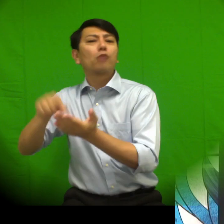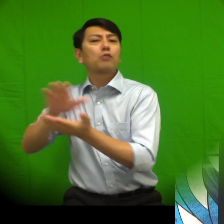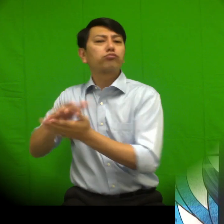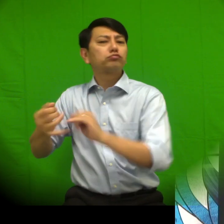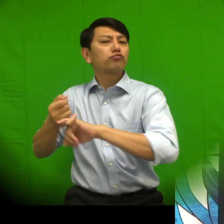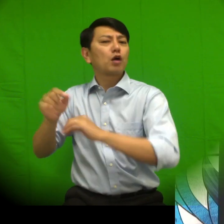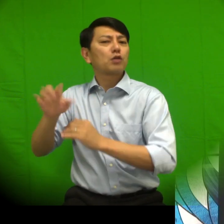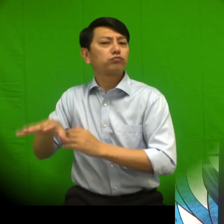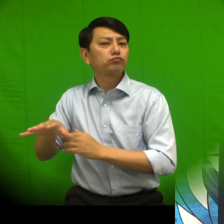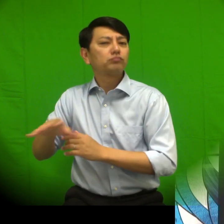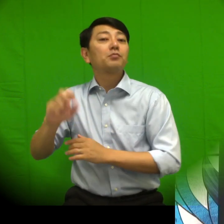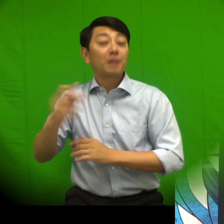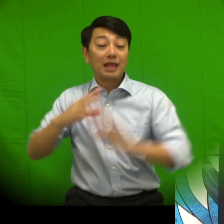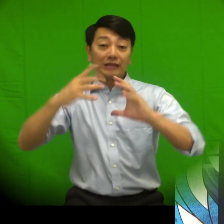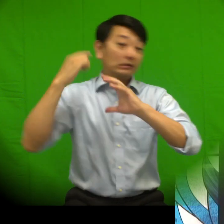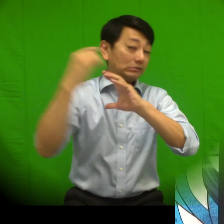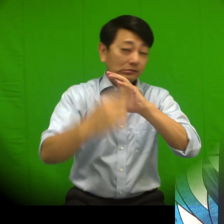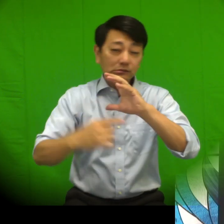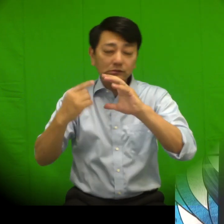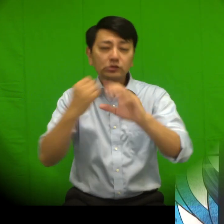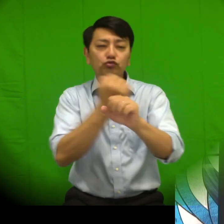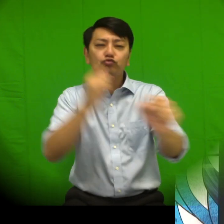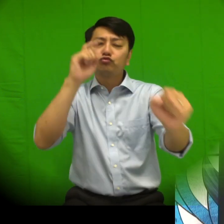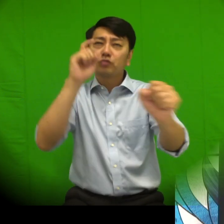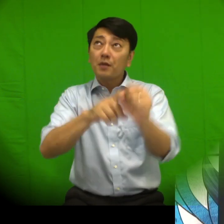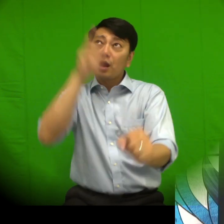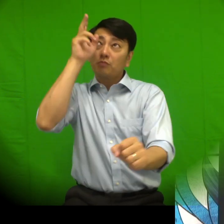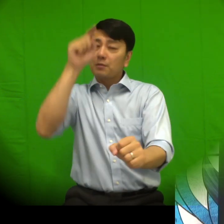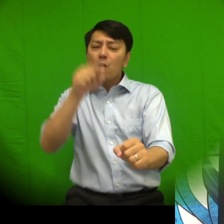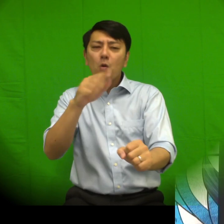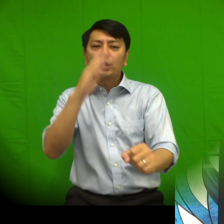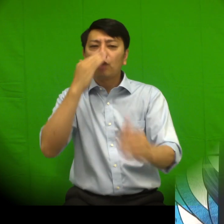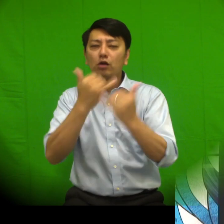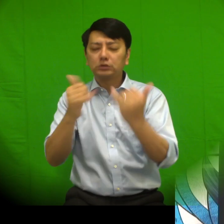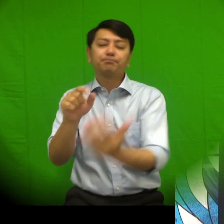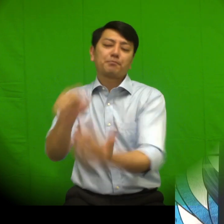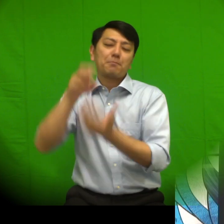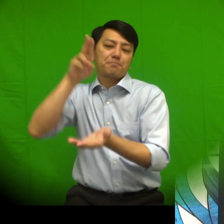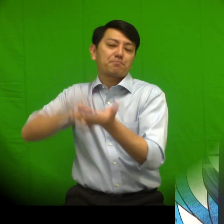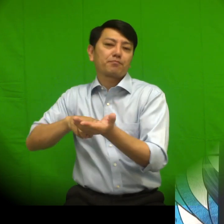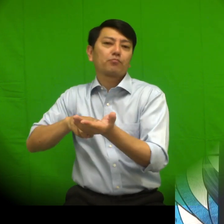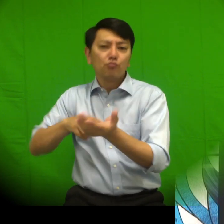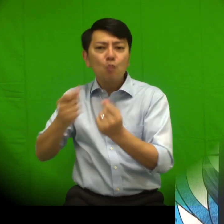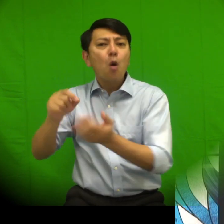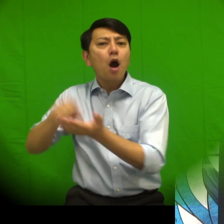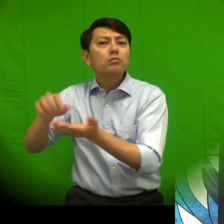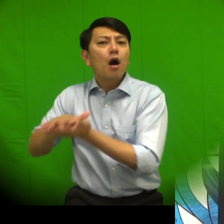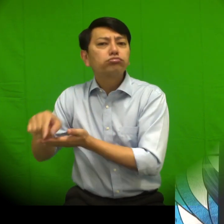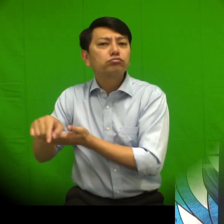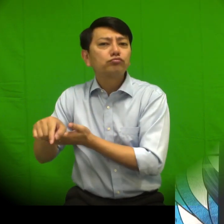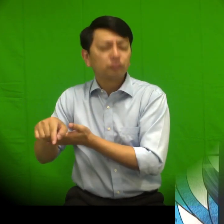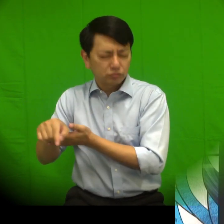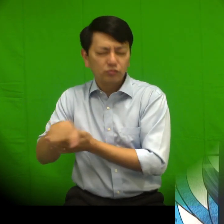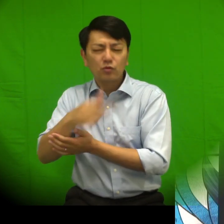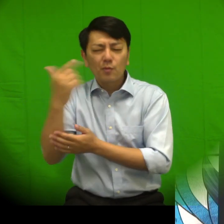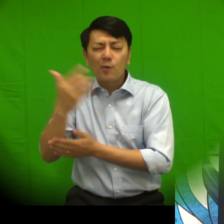ために神様がイスラエル民族を選ばれたというようなそれ以降展開される大変